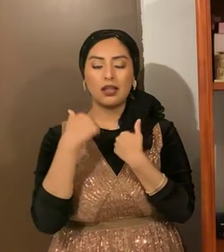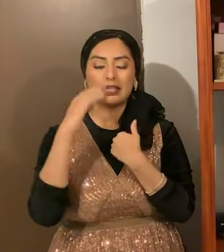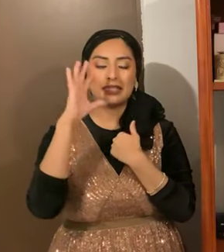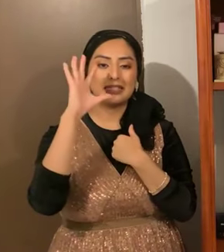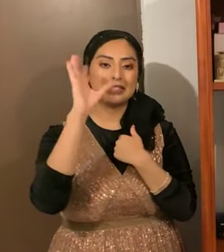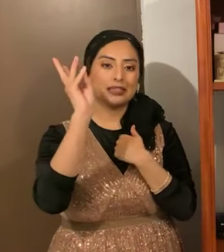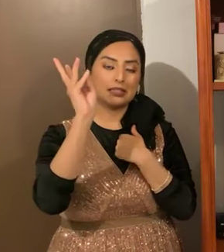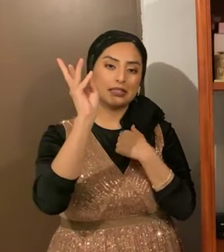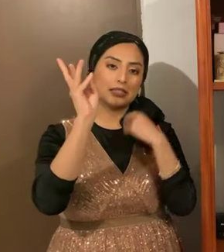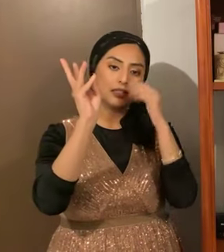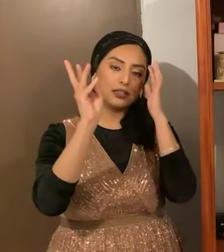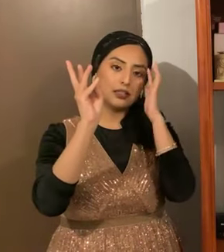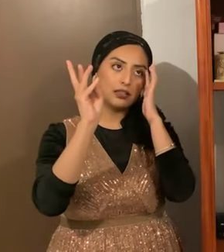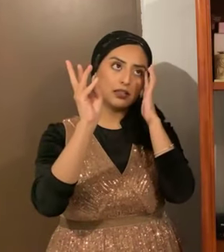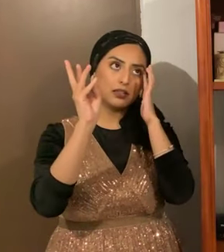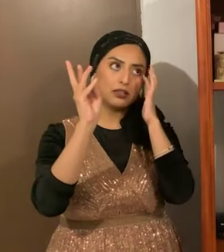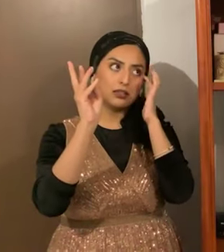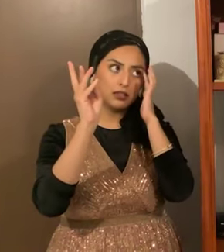6